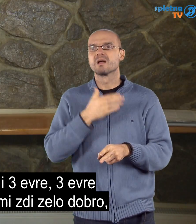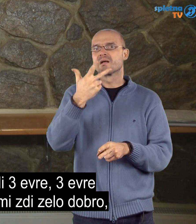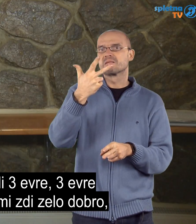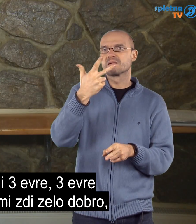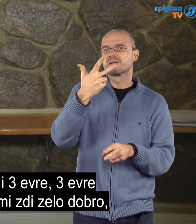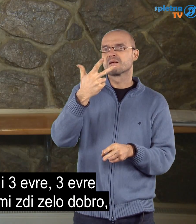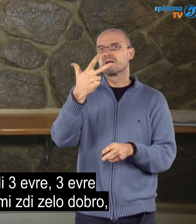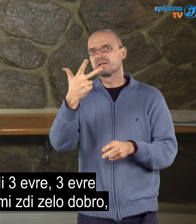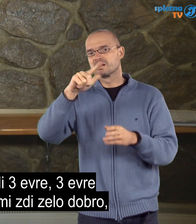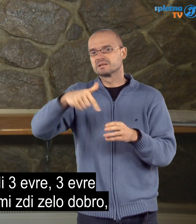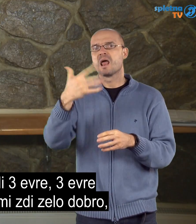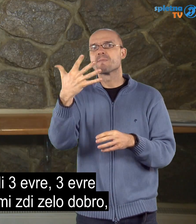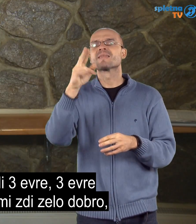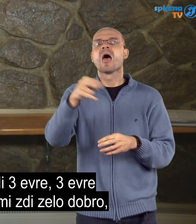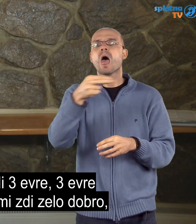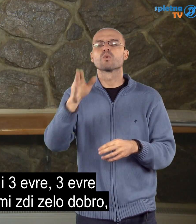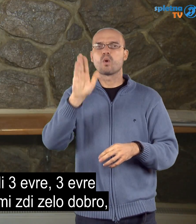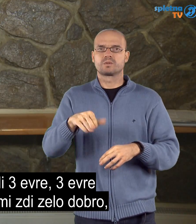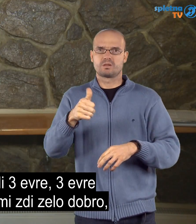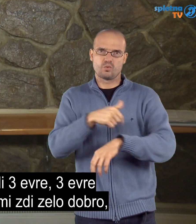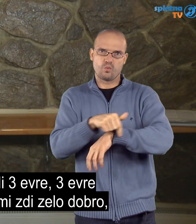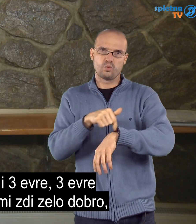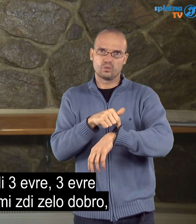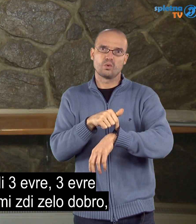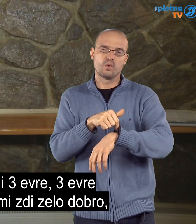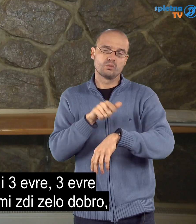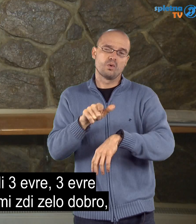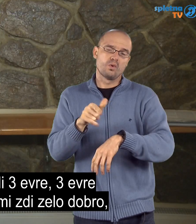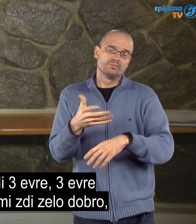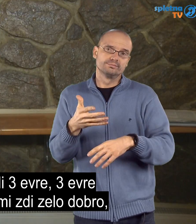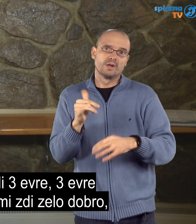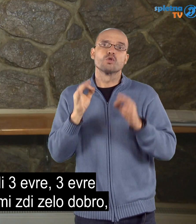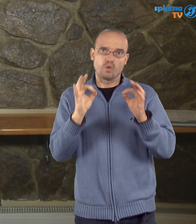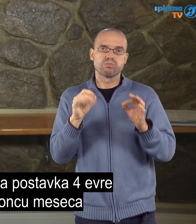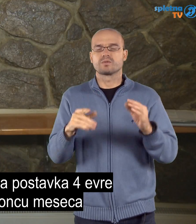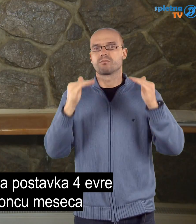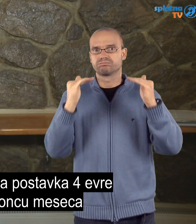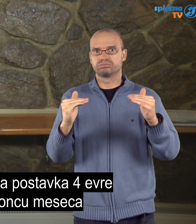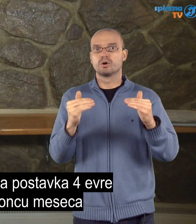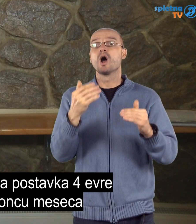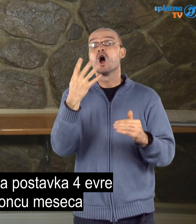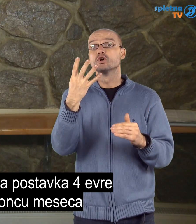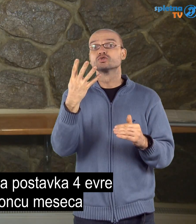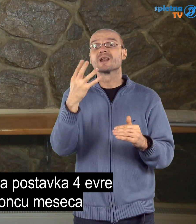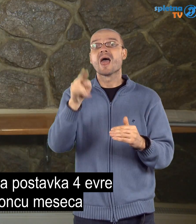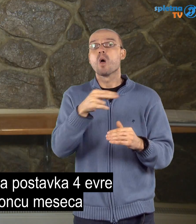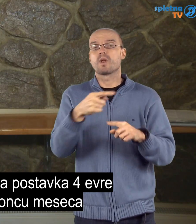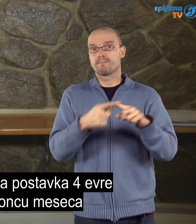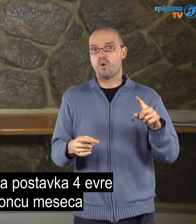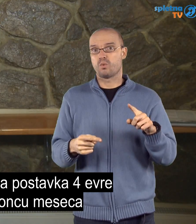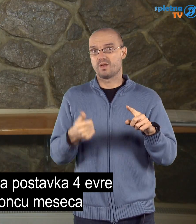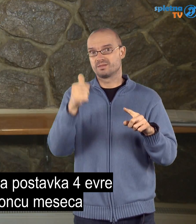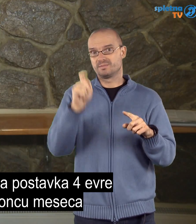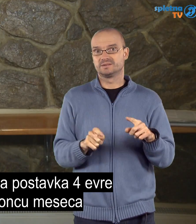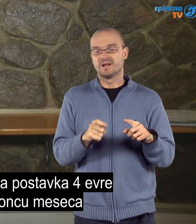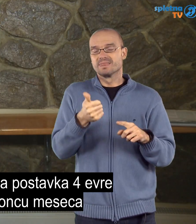pa pol, 2 leti nazaj, 1 leto nazaj, tako da ja, se mi zdi zelo dober. Tale 4 ure pa pol, ker se na koncu meseca pozna